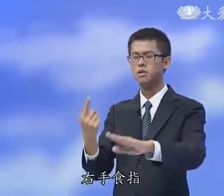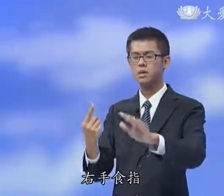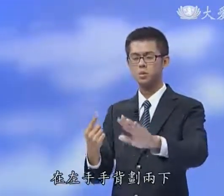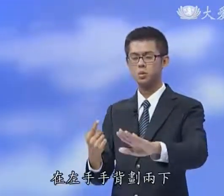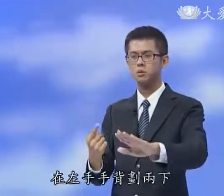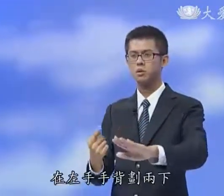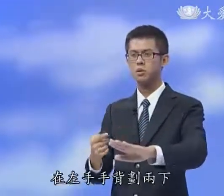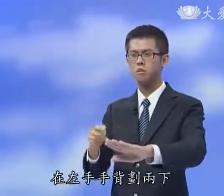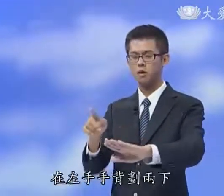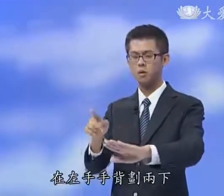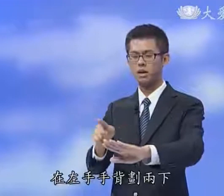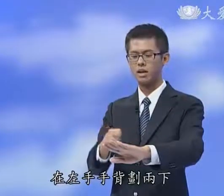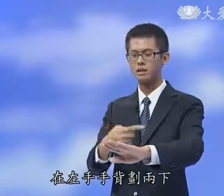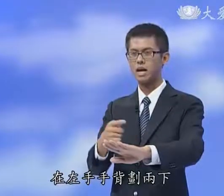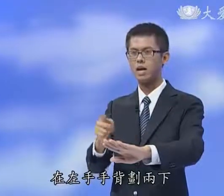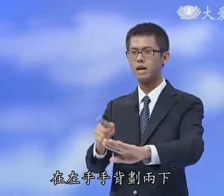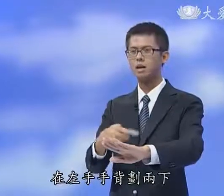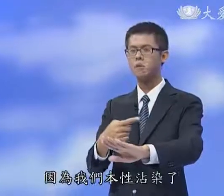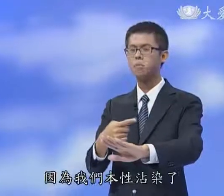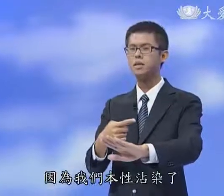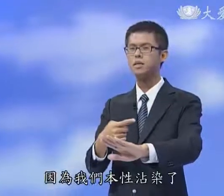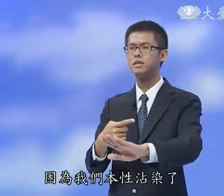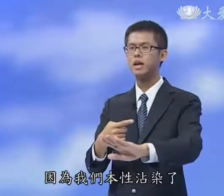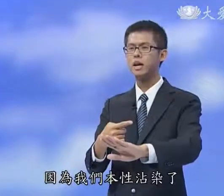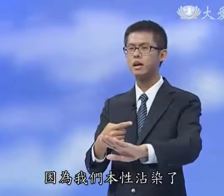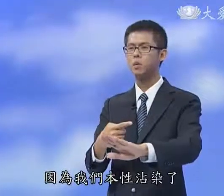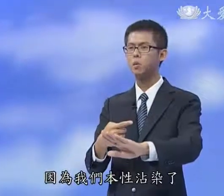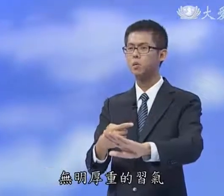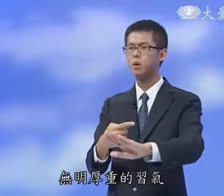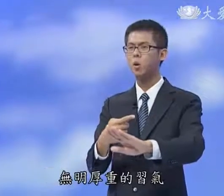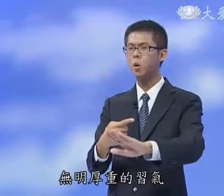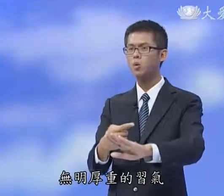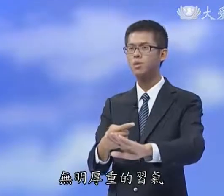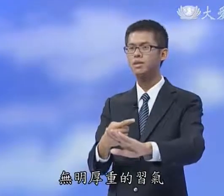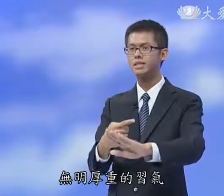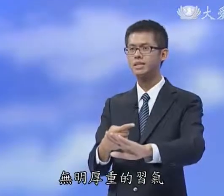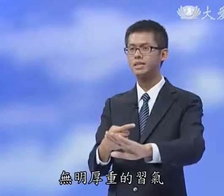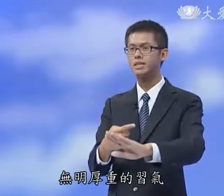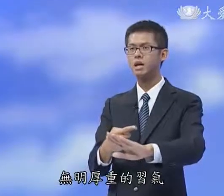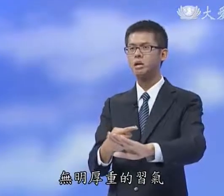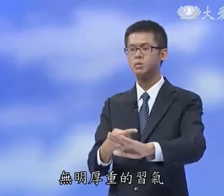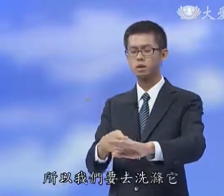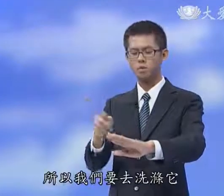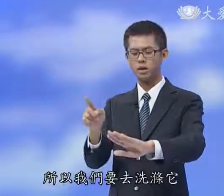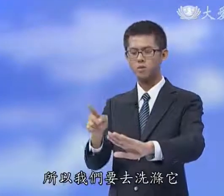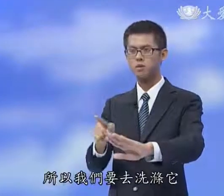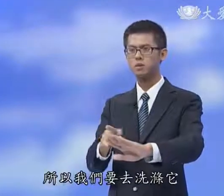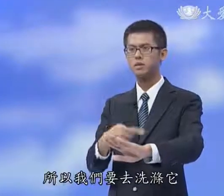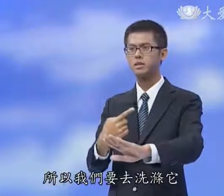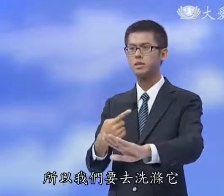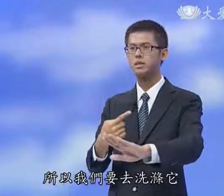指在左手手背画两下，因为我们本性沾染了无名厚重的习气，所以我们要去洗涤